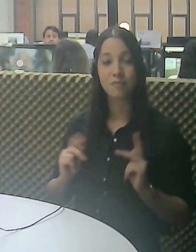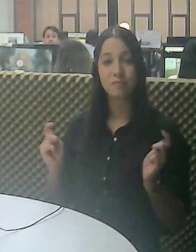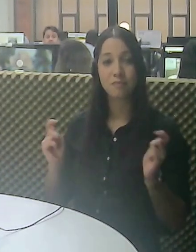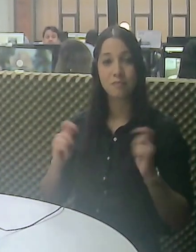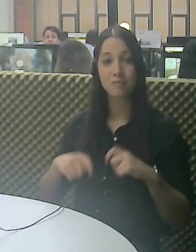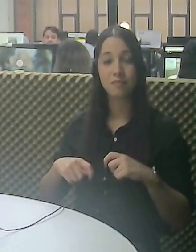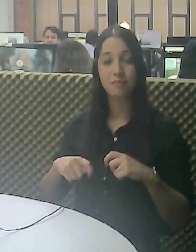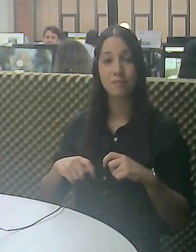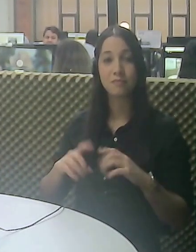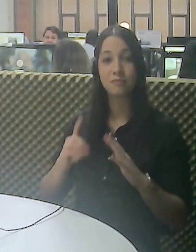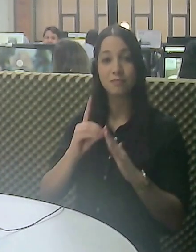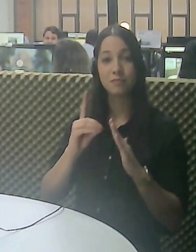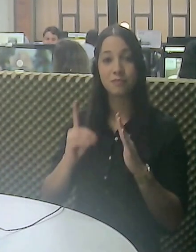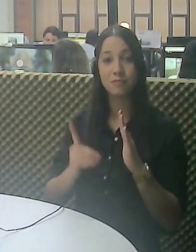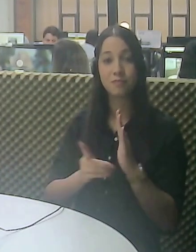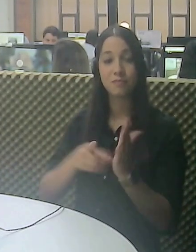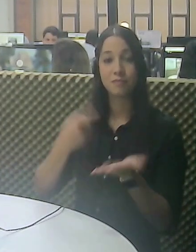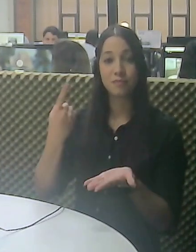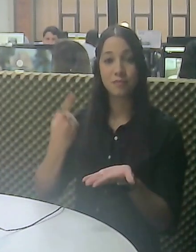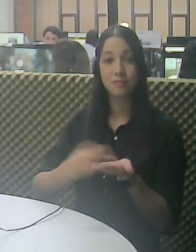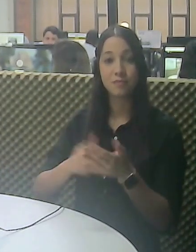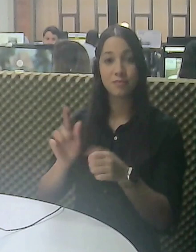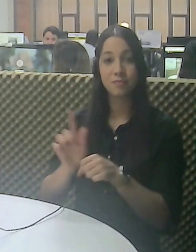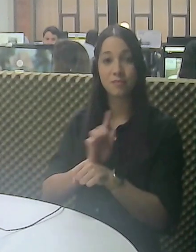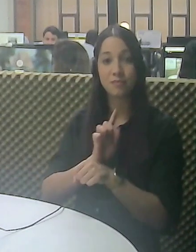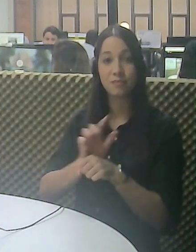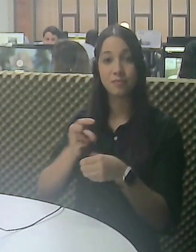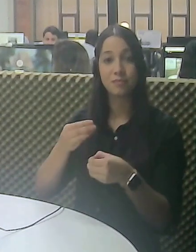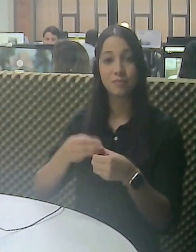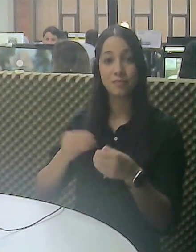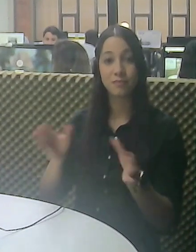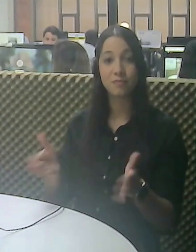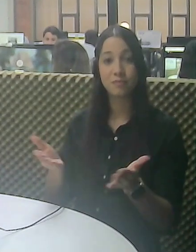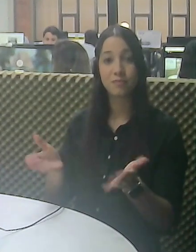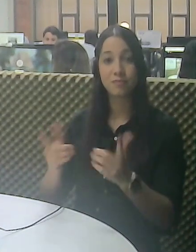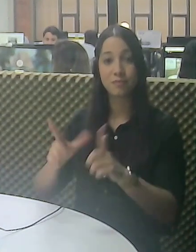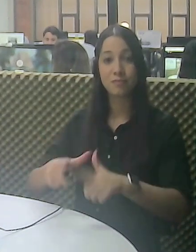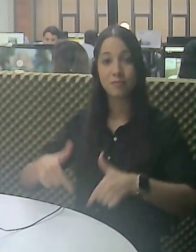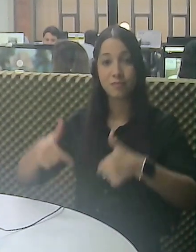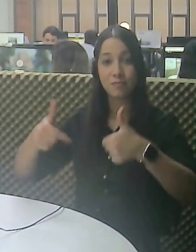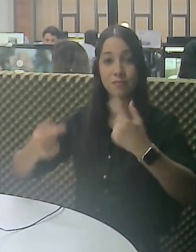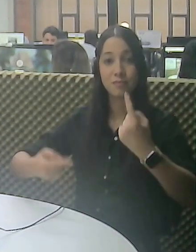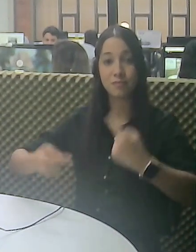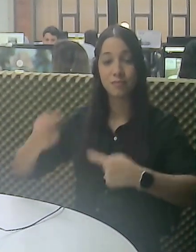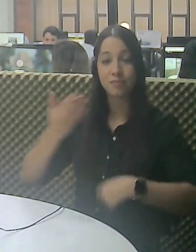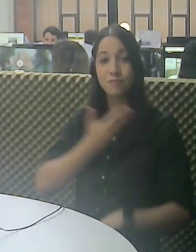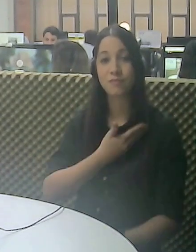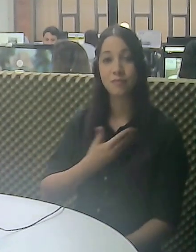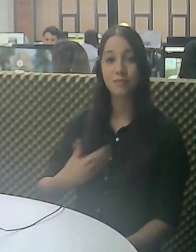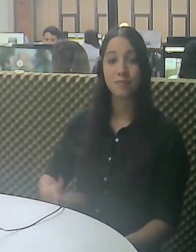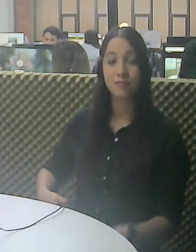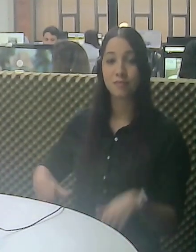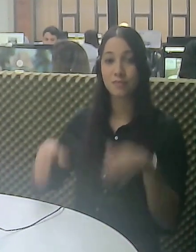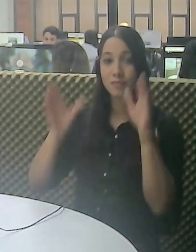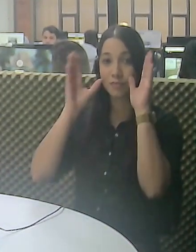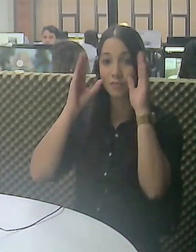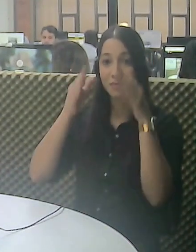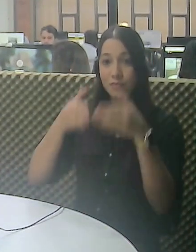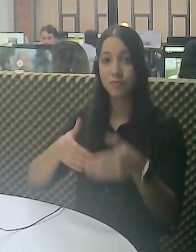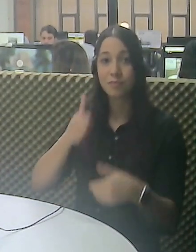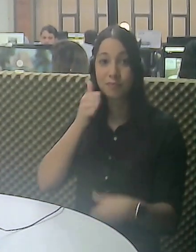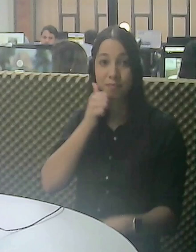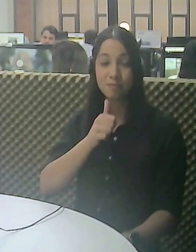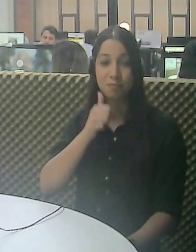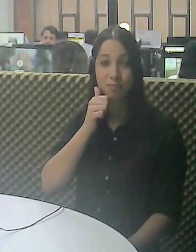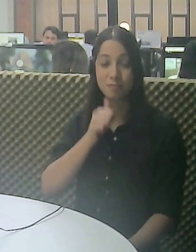O decreto demonstra o compromisso da gestão municipal no incentivo de ações e políticas públicas voltadas para meninas e